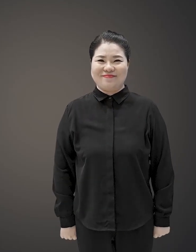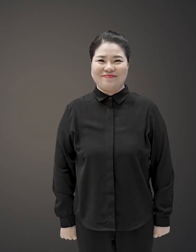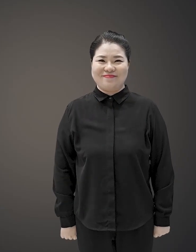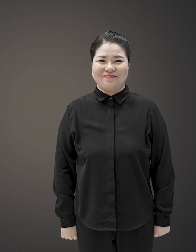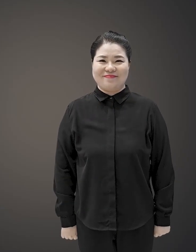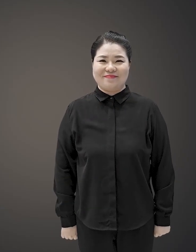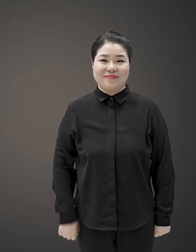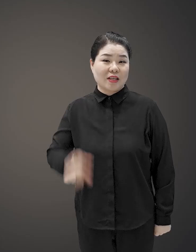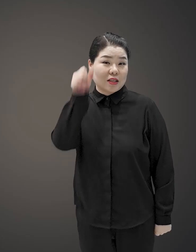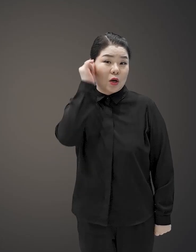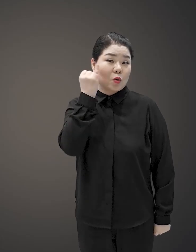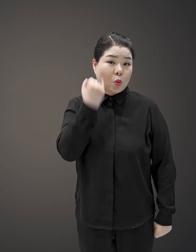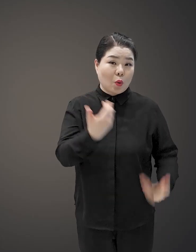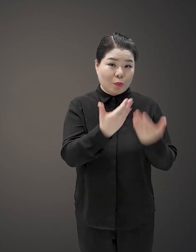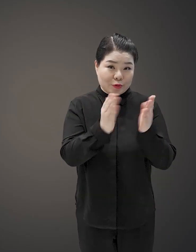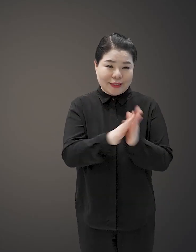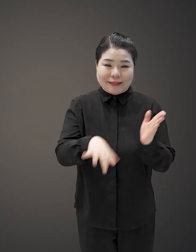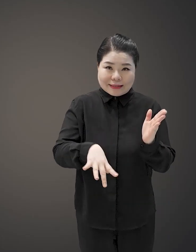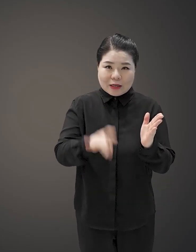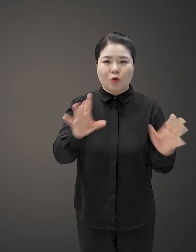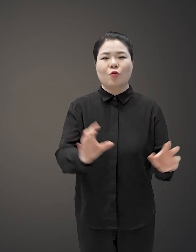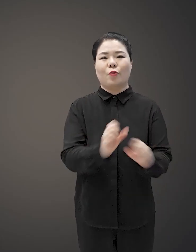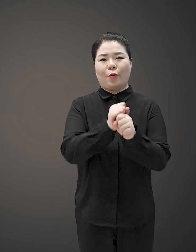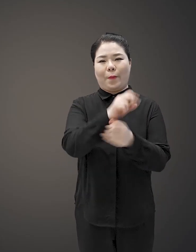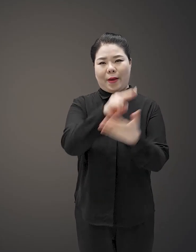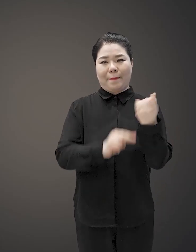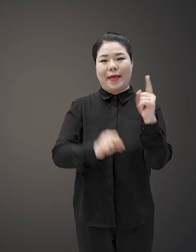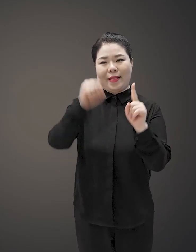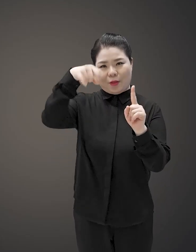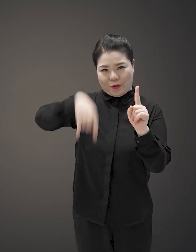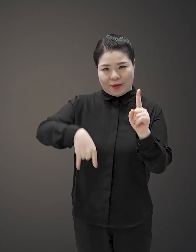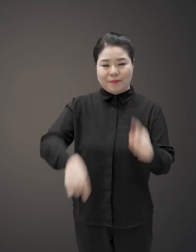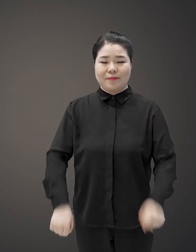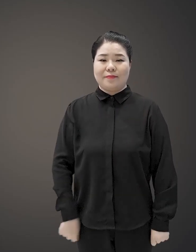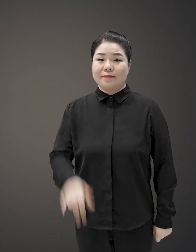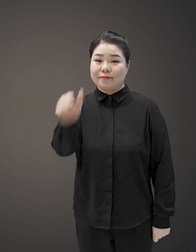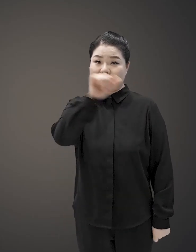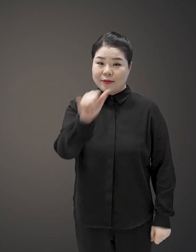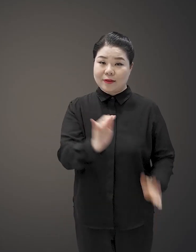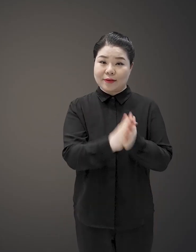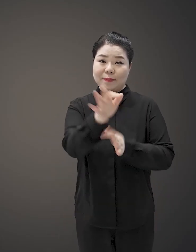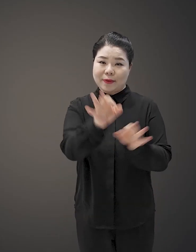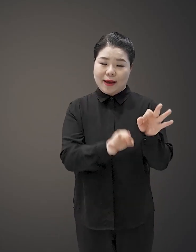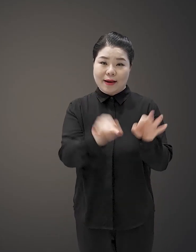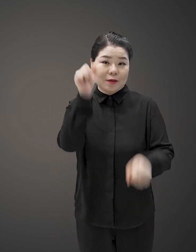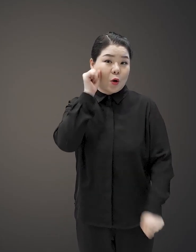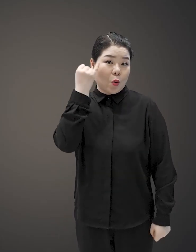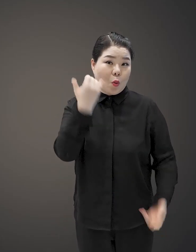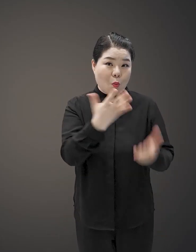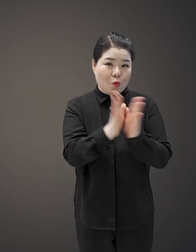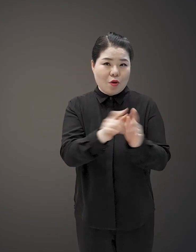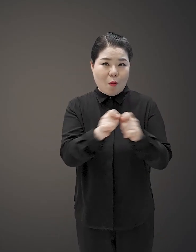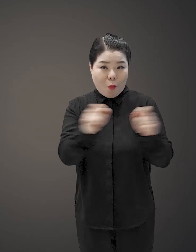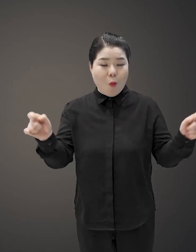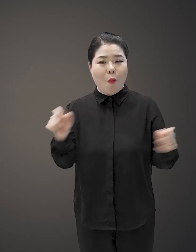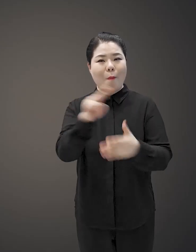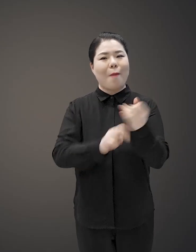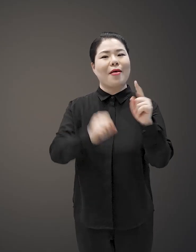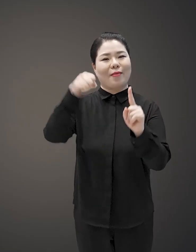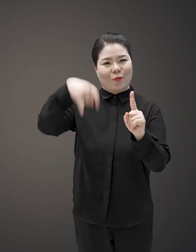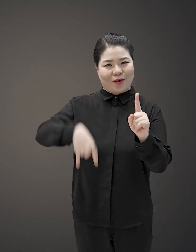발췌. 청소년 분야 최초 종합 베스트셀러 1위. 전국 서점 청소년 분야 최장기 스테디셀러